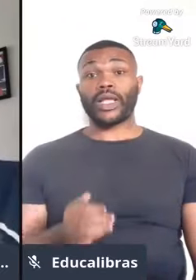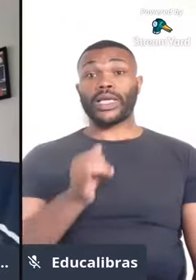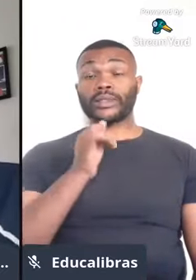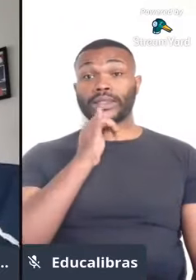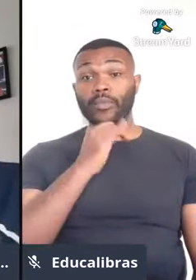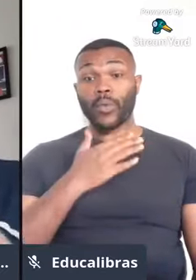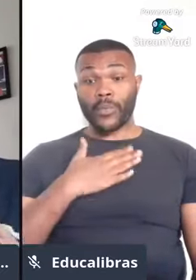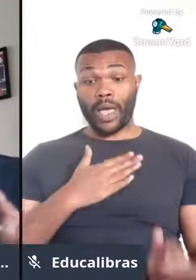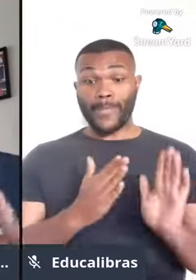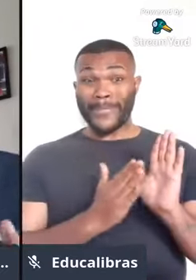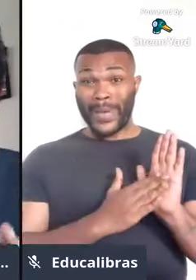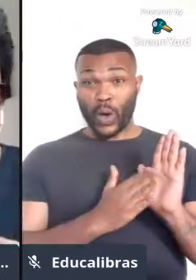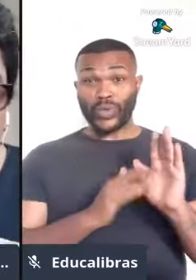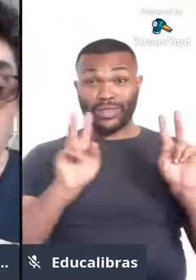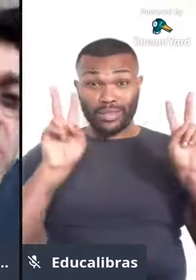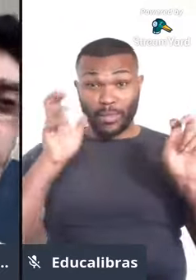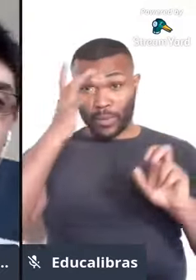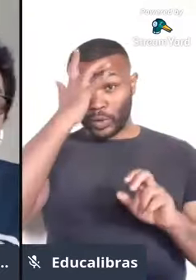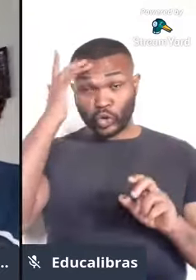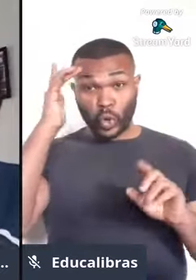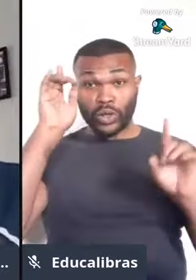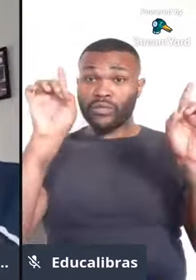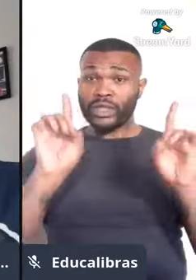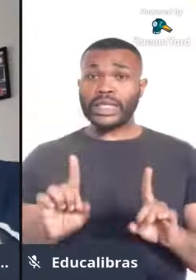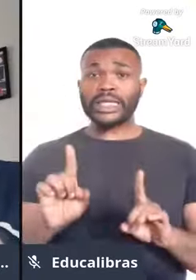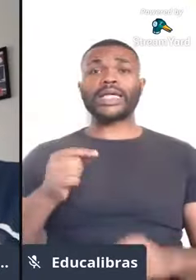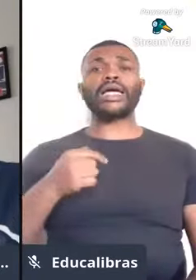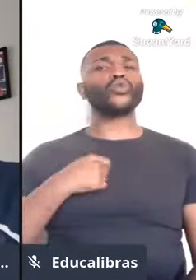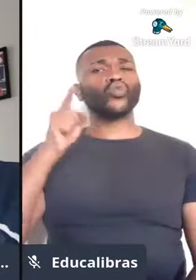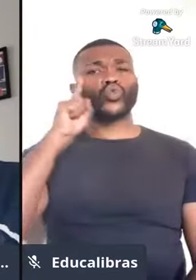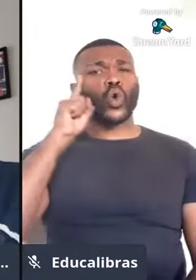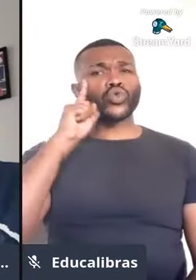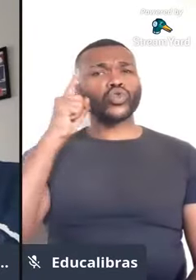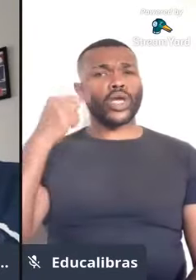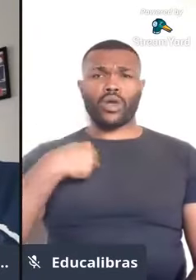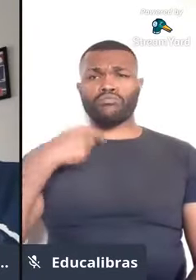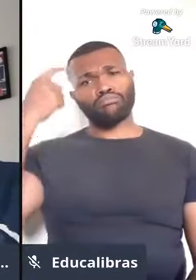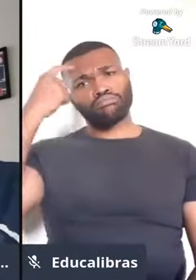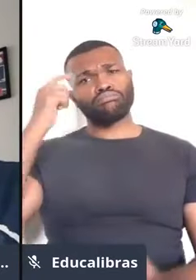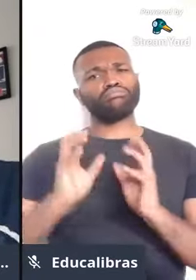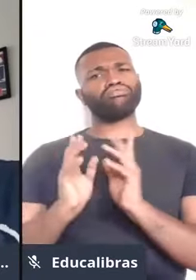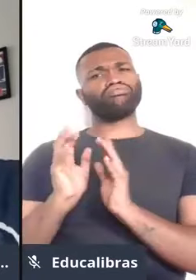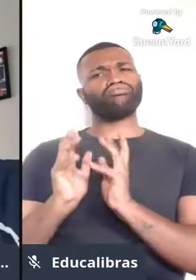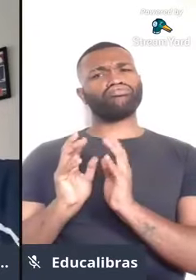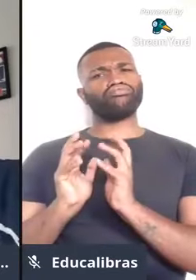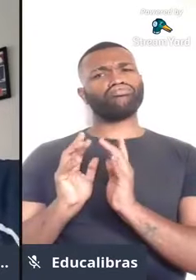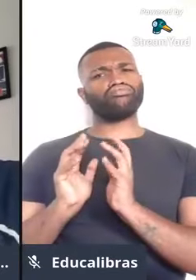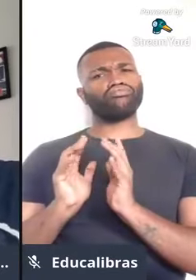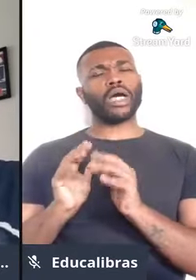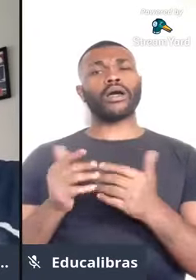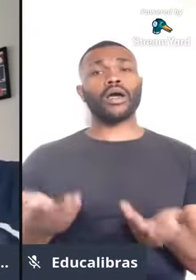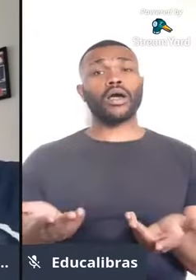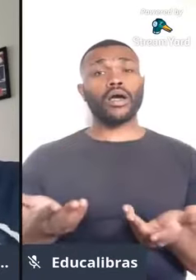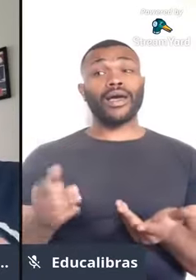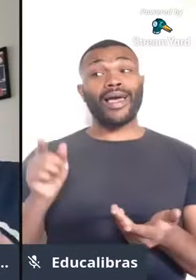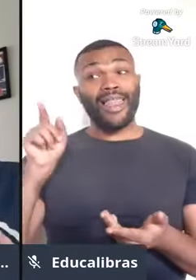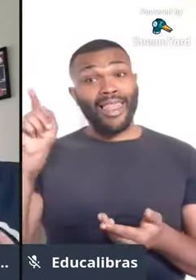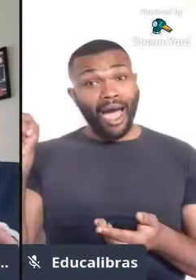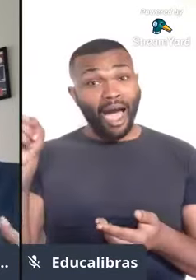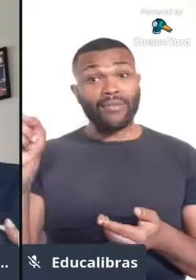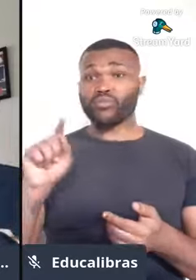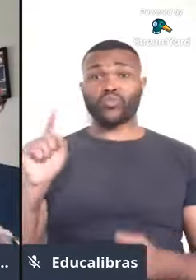deficiência é diária. Eu estou todo dia pensando nisso. Os veículos não pensam nessa pauta como algo diário. A pauta